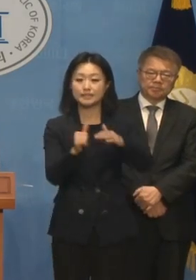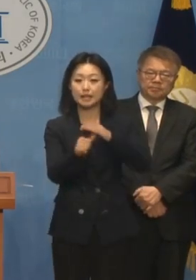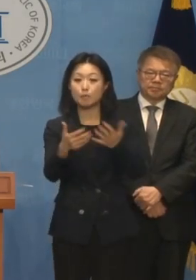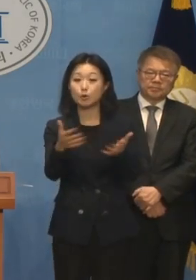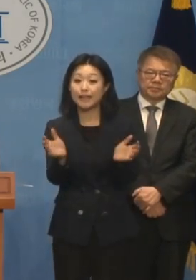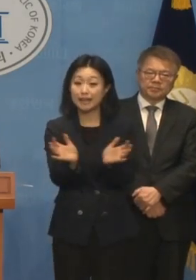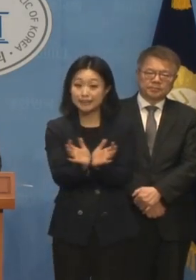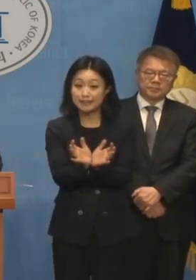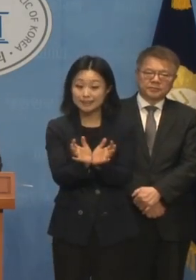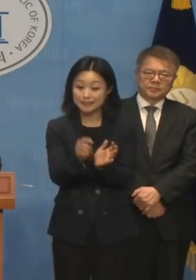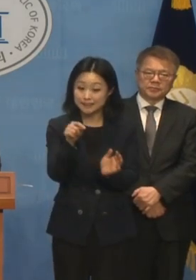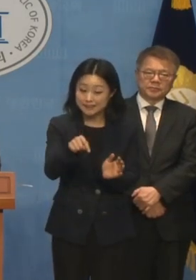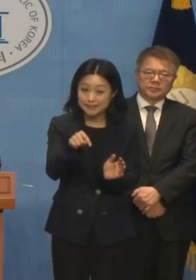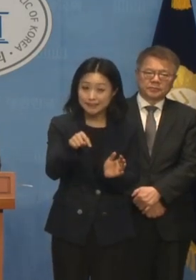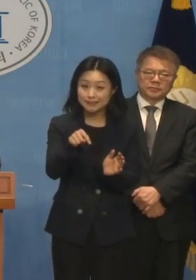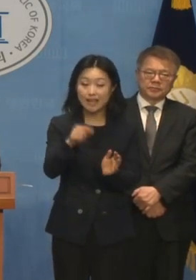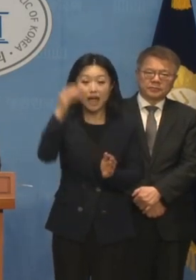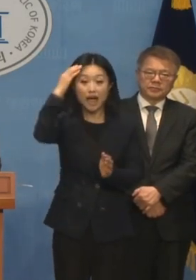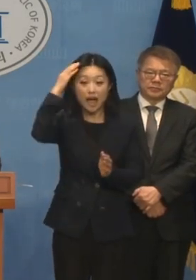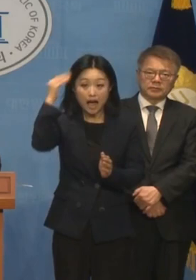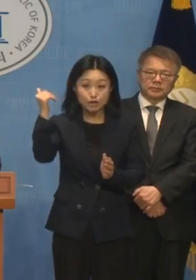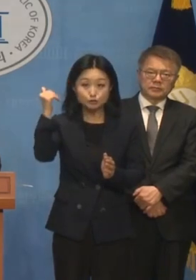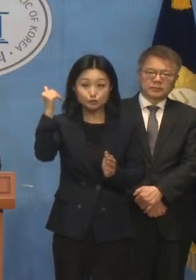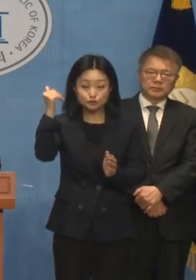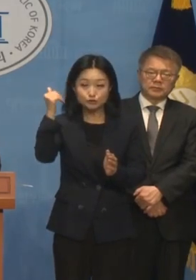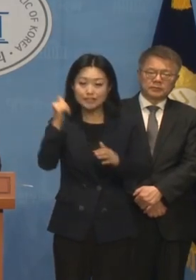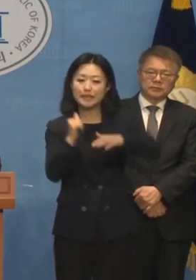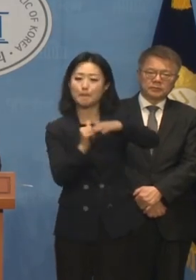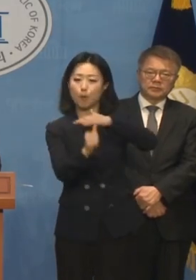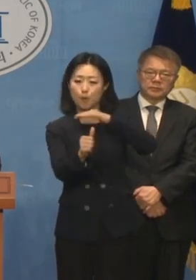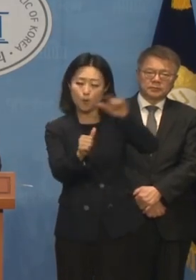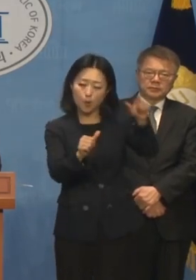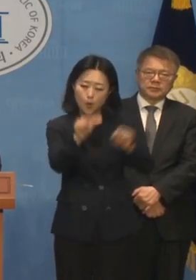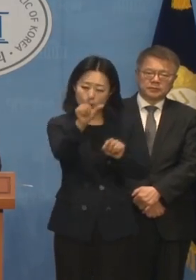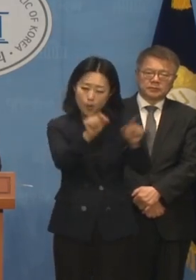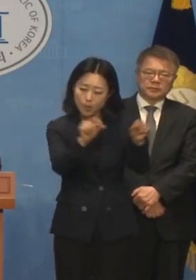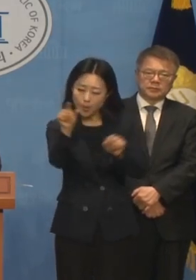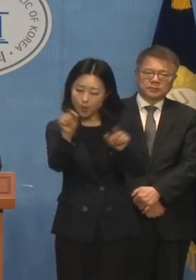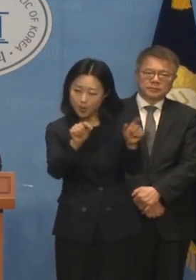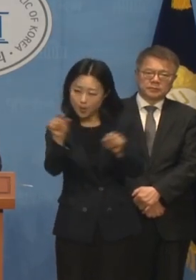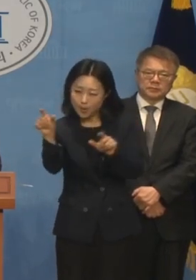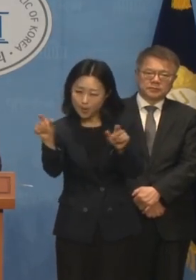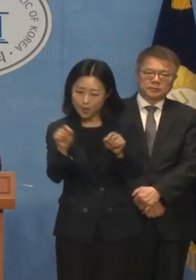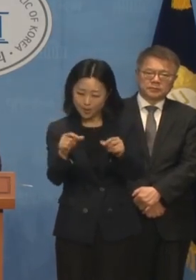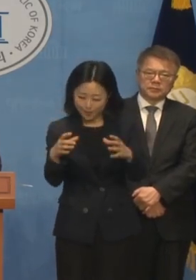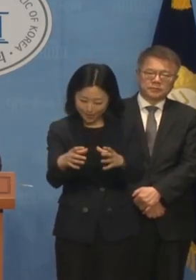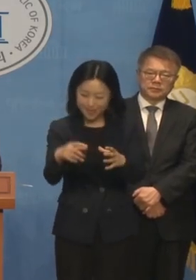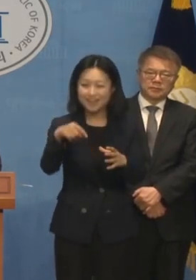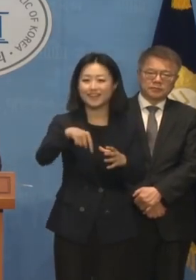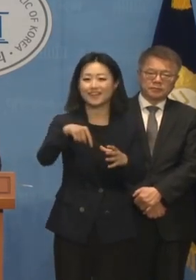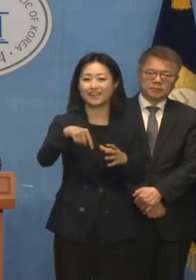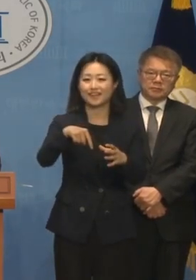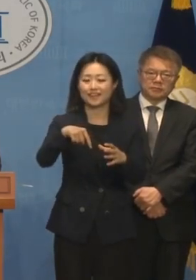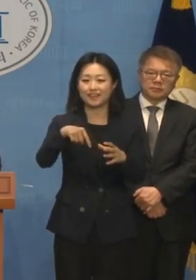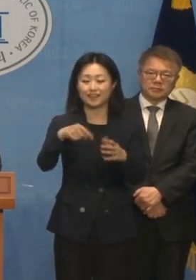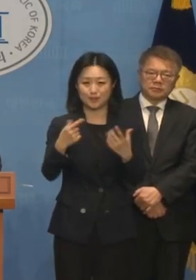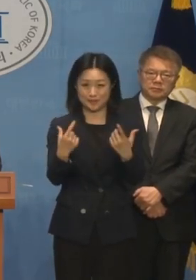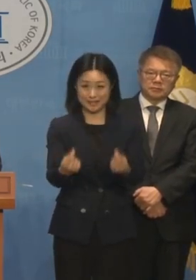시민대표단은 한마디로 우리나라를 대표하는 미니 퍼블릭으로서